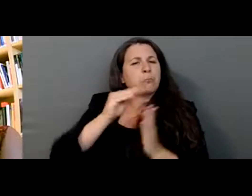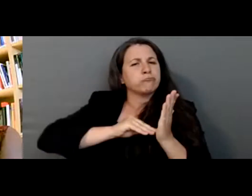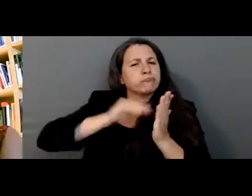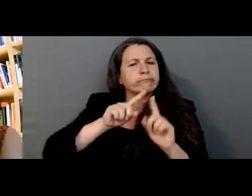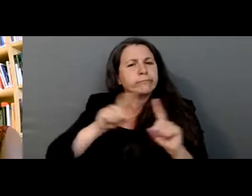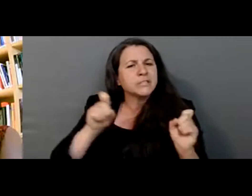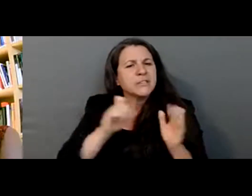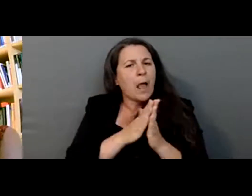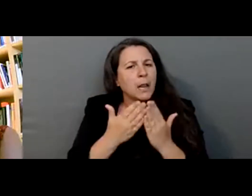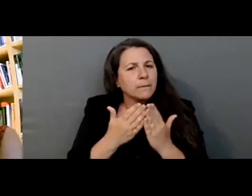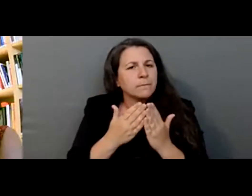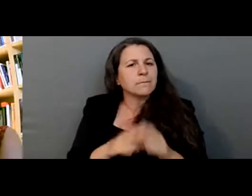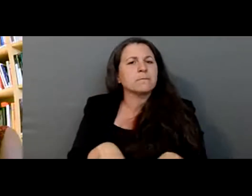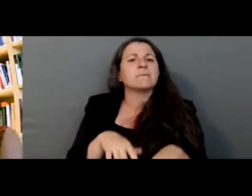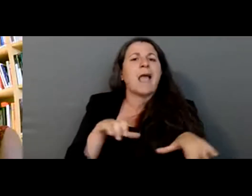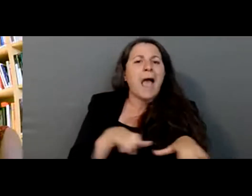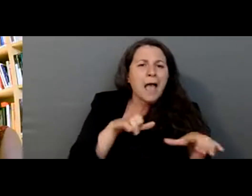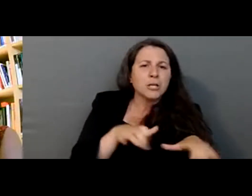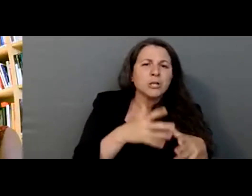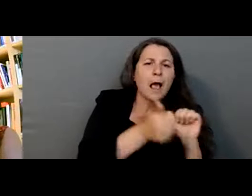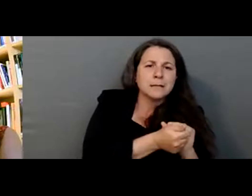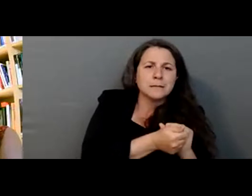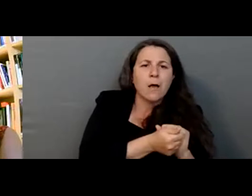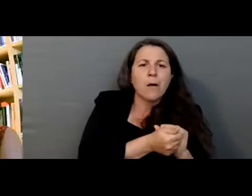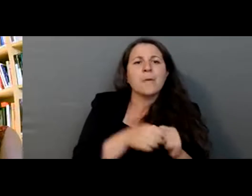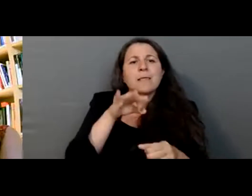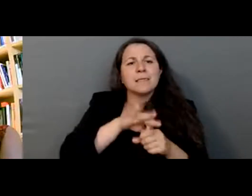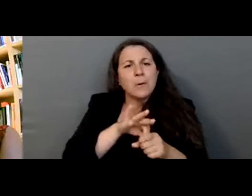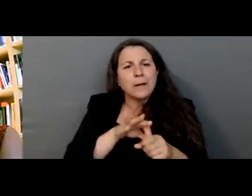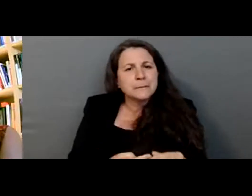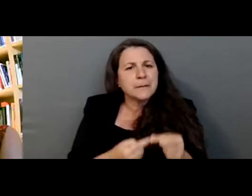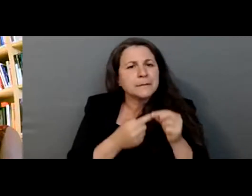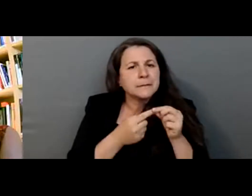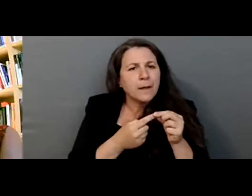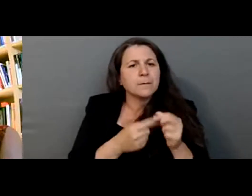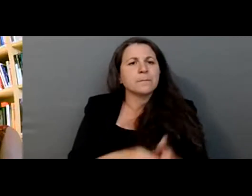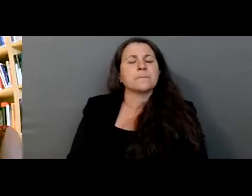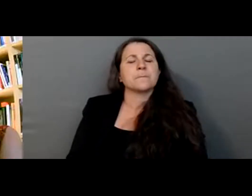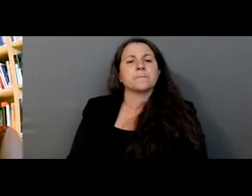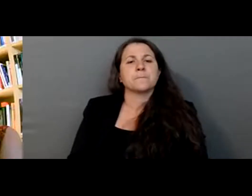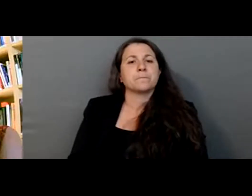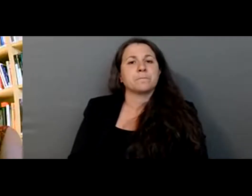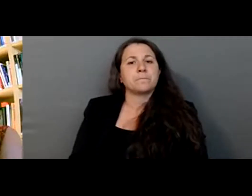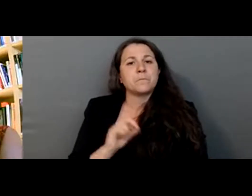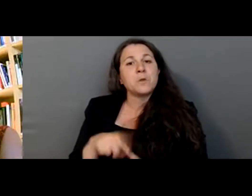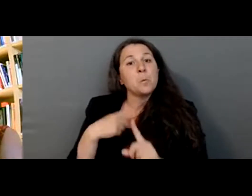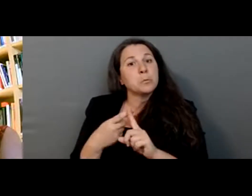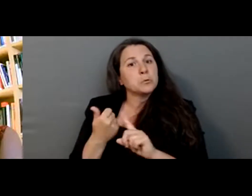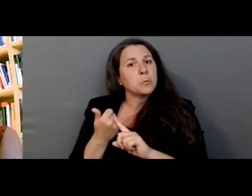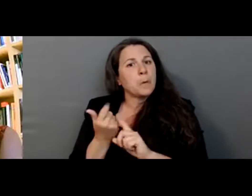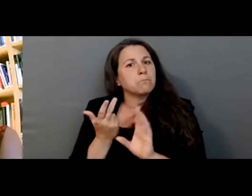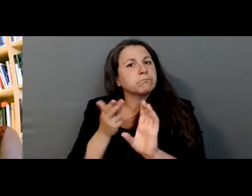grand public comme « Agir ensemble, penser la démocratie syndicale » et il a co-dirigé un très bel